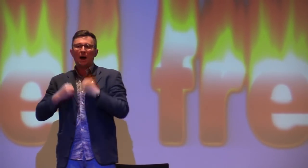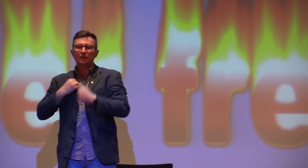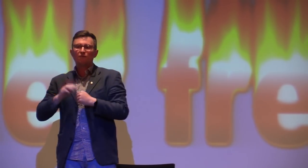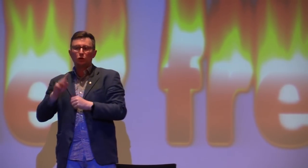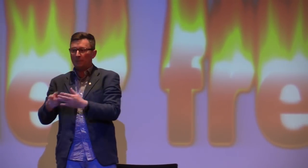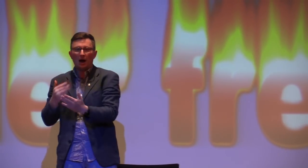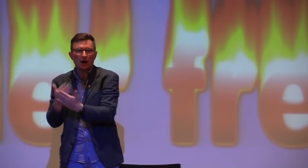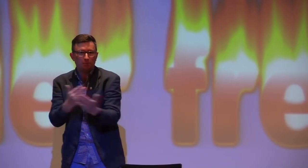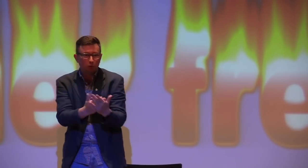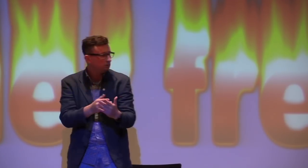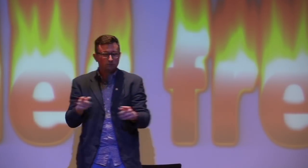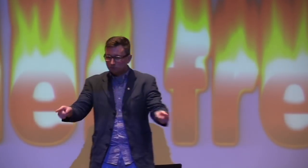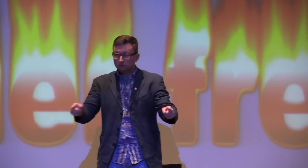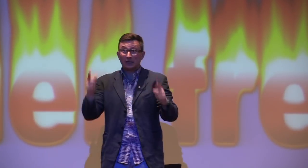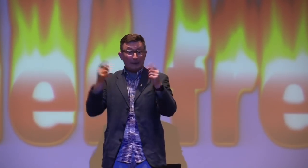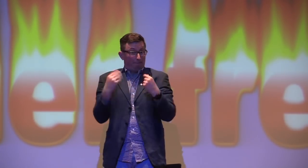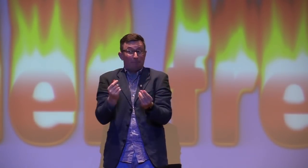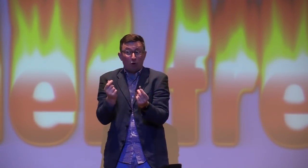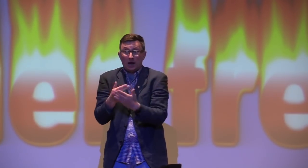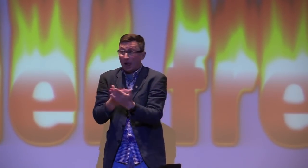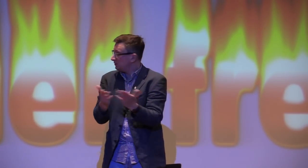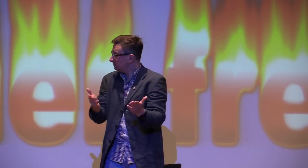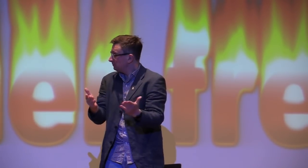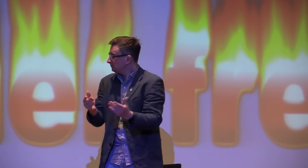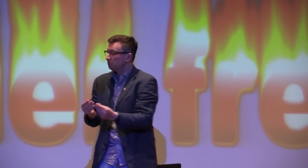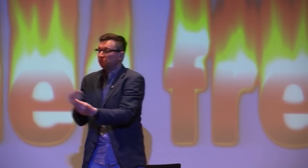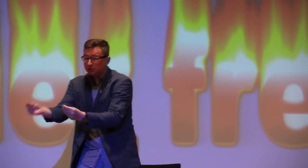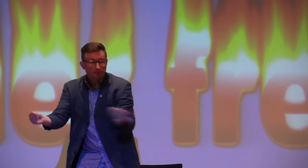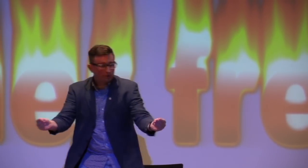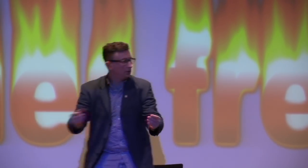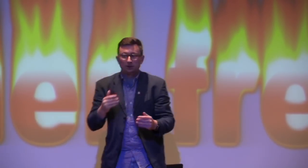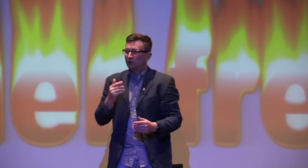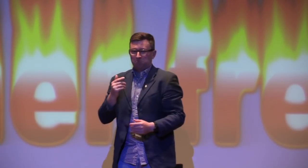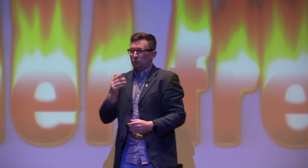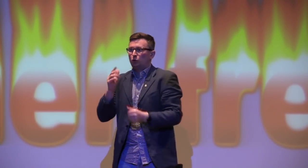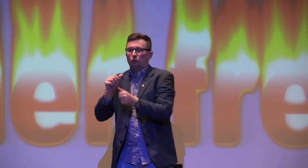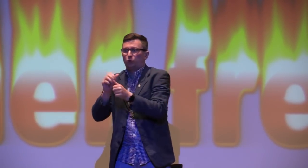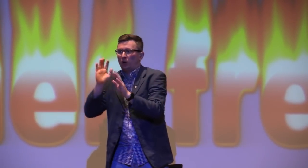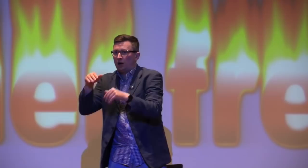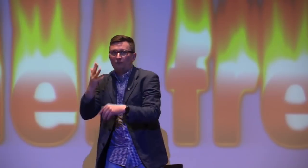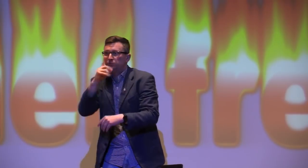Aber wenn ich jetzt mir zum Beispiel Bayern und Baden-Württemberg angucke, die haben eben diese